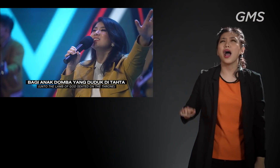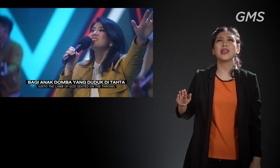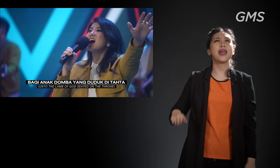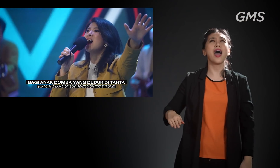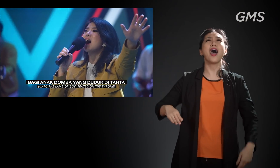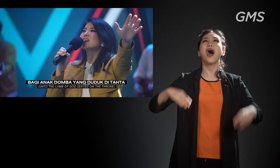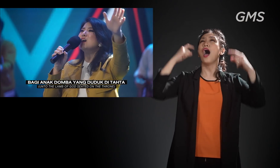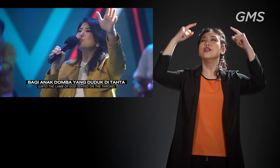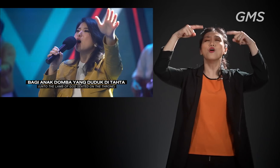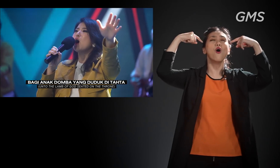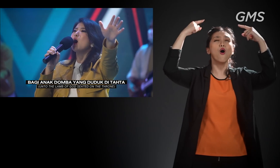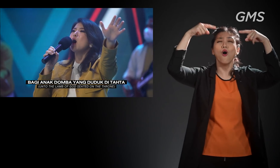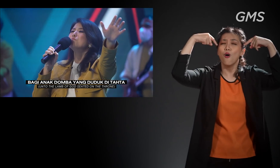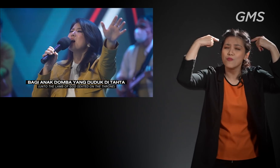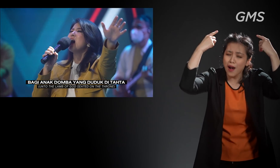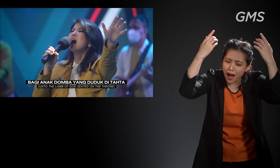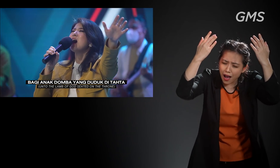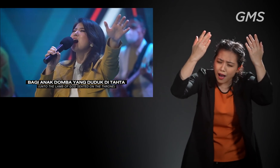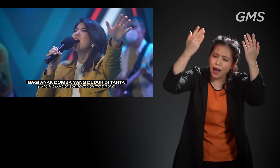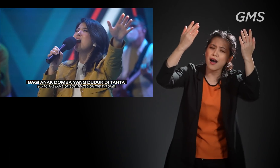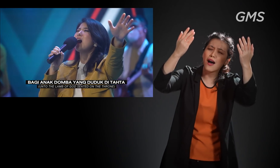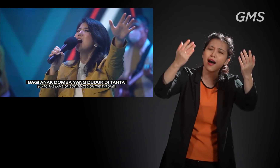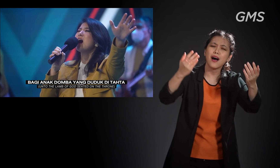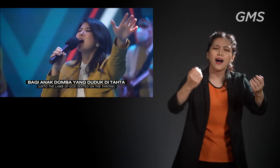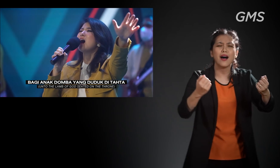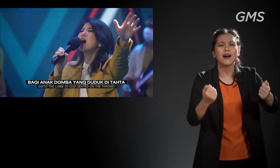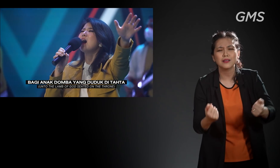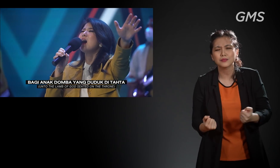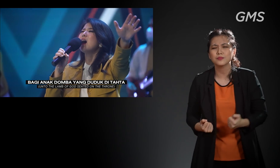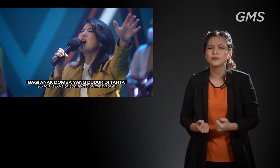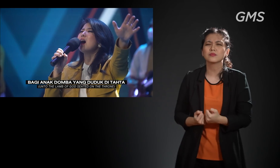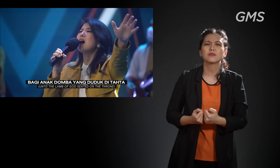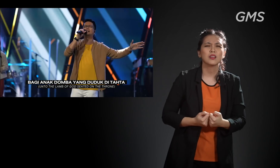Bagi anak domba